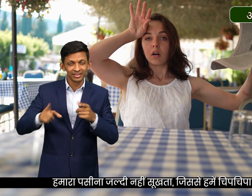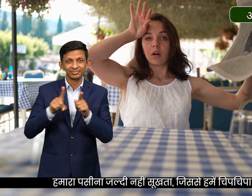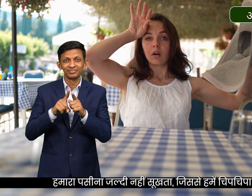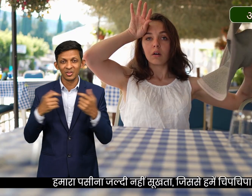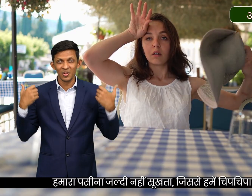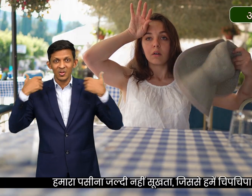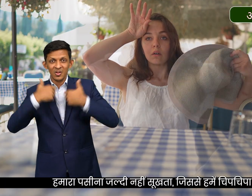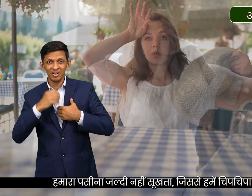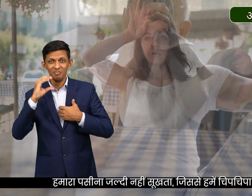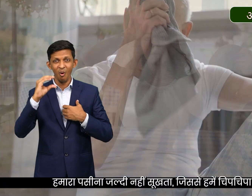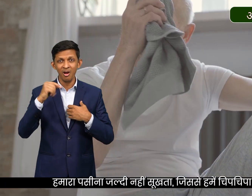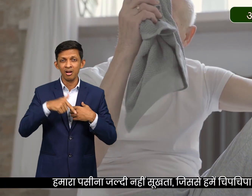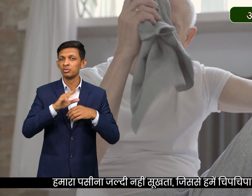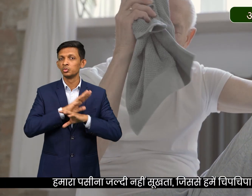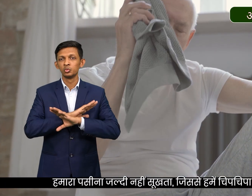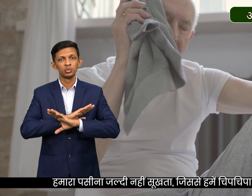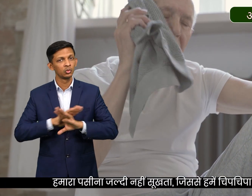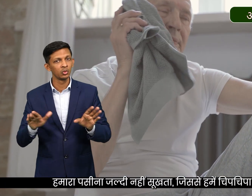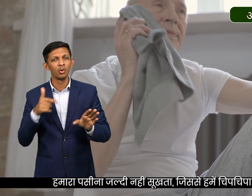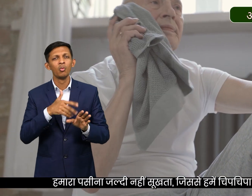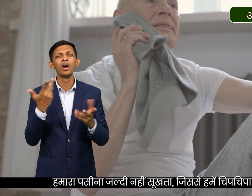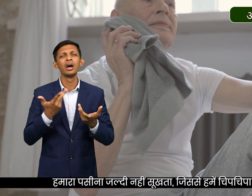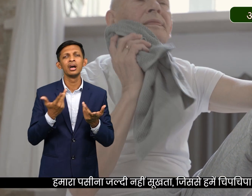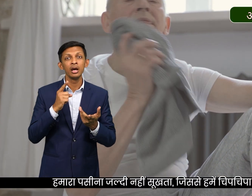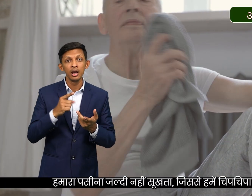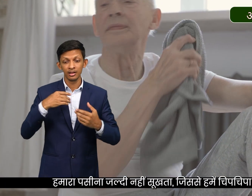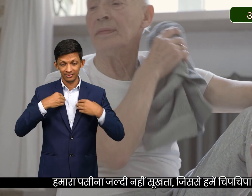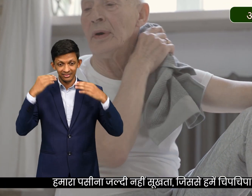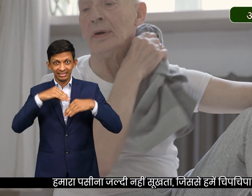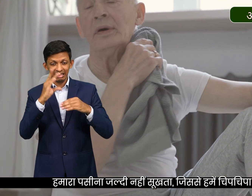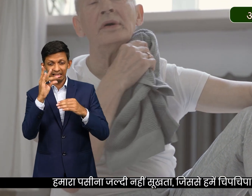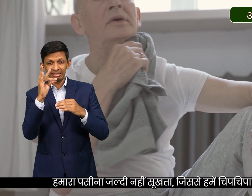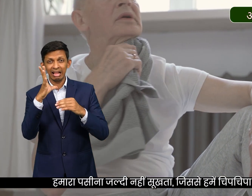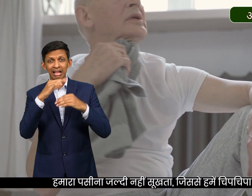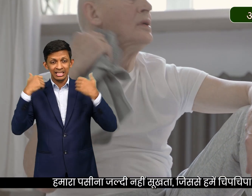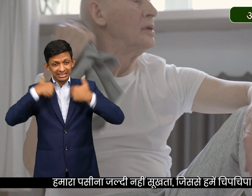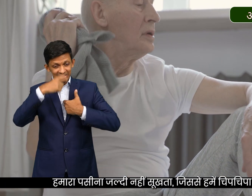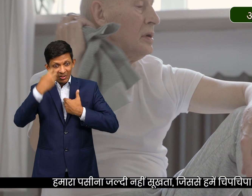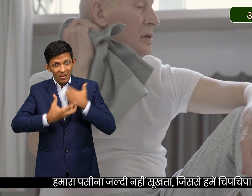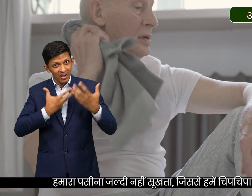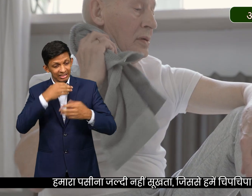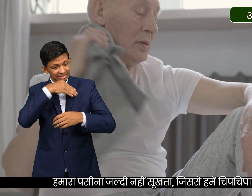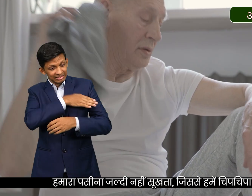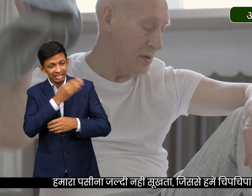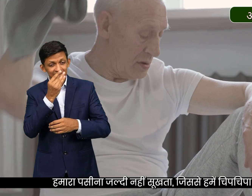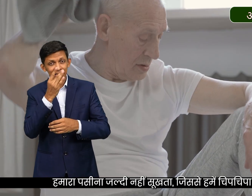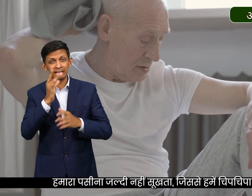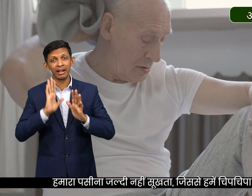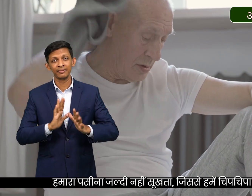हमारा पसीना जल्दी नहीं सूखता, जिससे हमें चिपचिपा महसूस होता है।